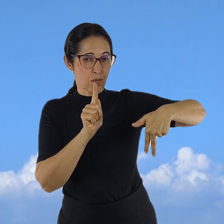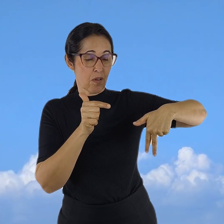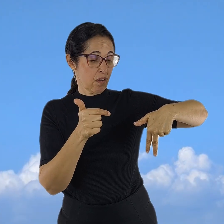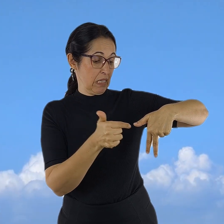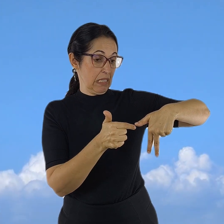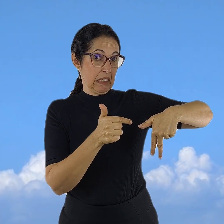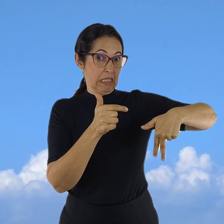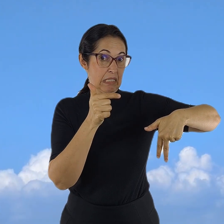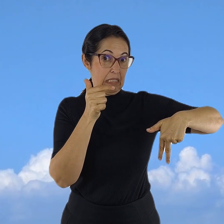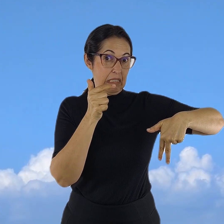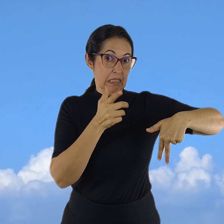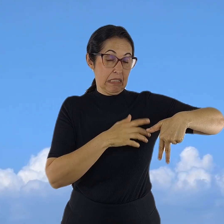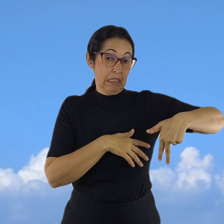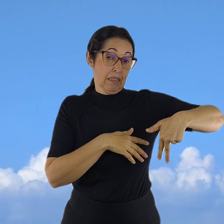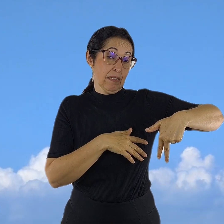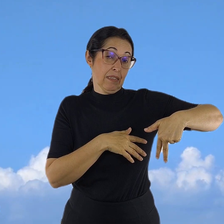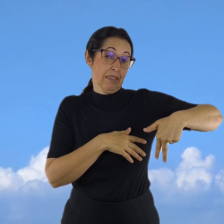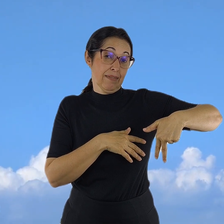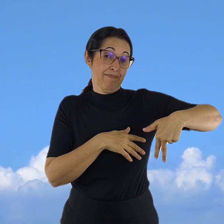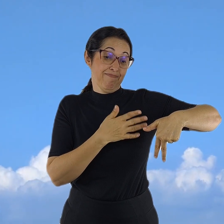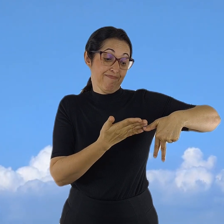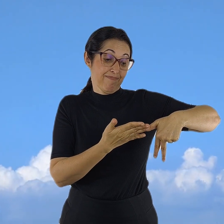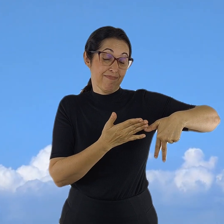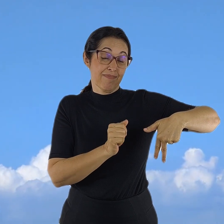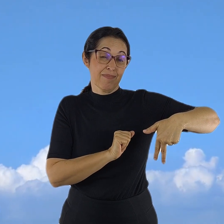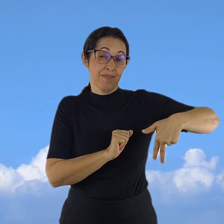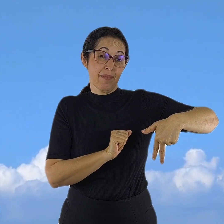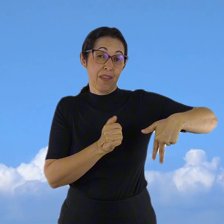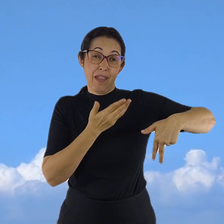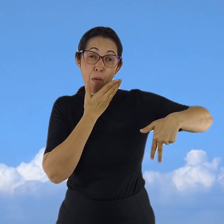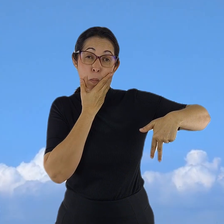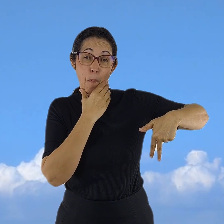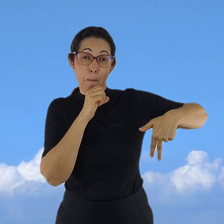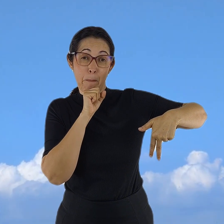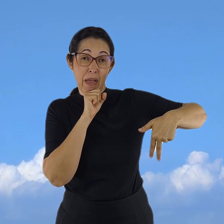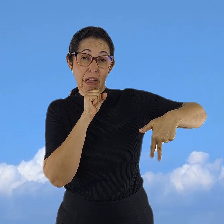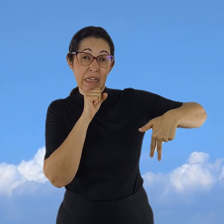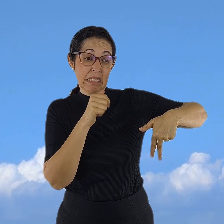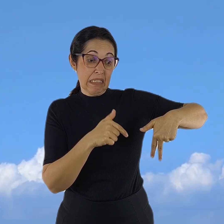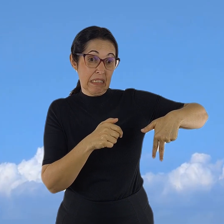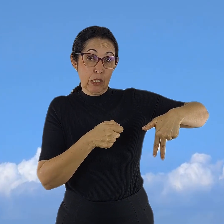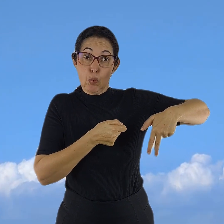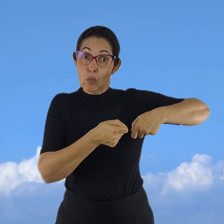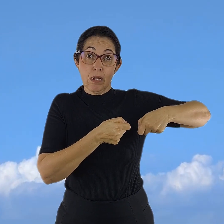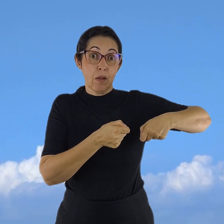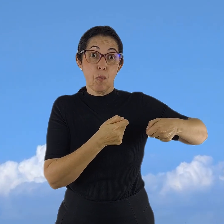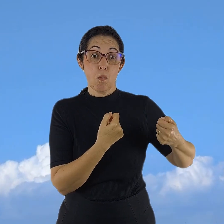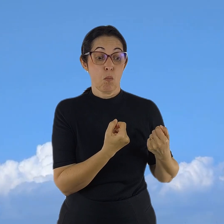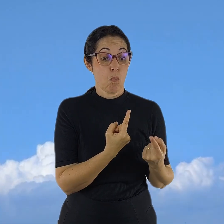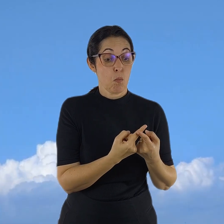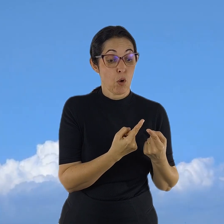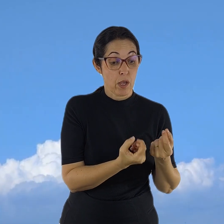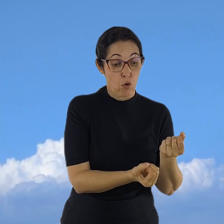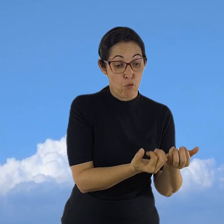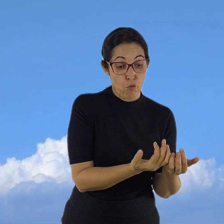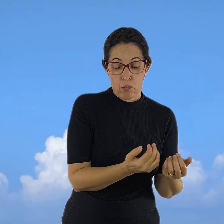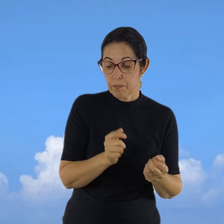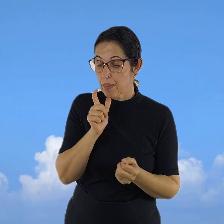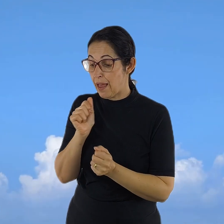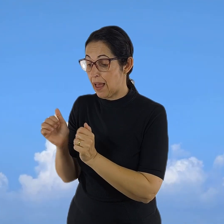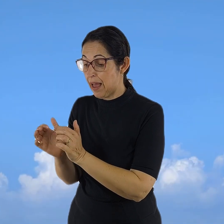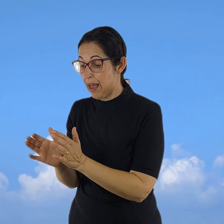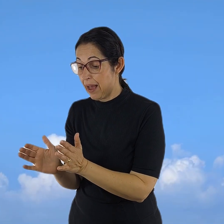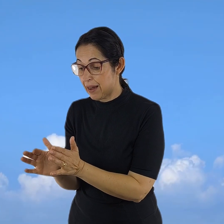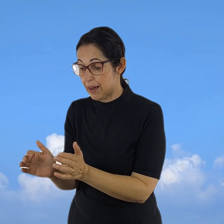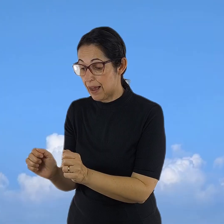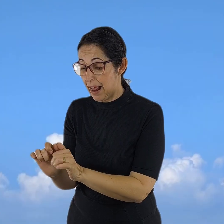por questões espirituais, um jovem que os seus pais já não tinham mais o controle da situação, ora na água, ora no fogo, para se destruir,